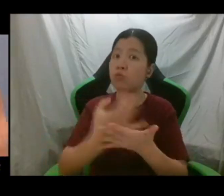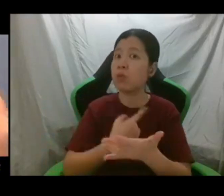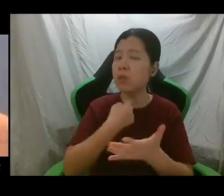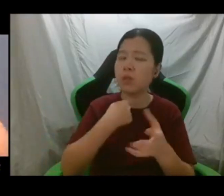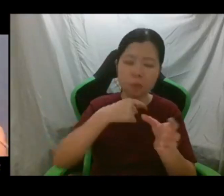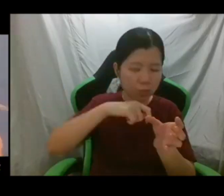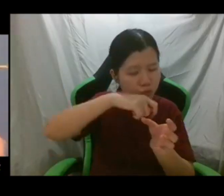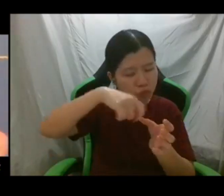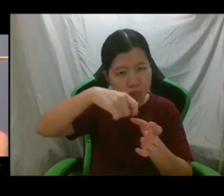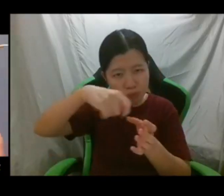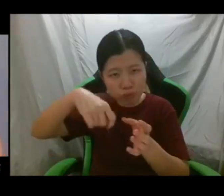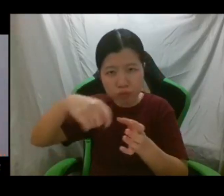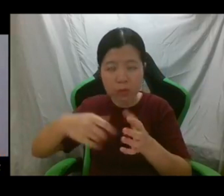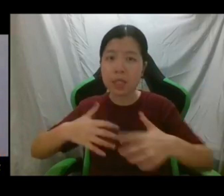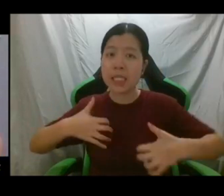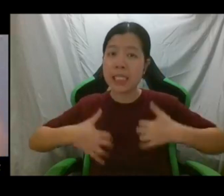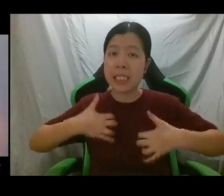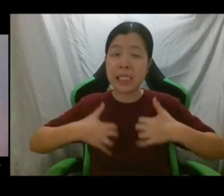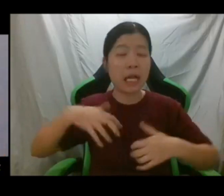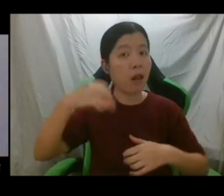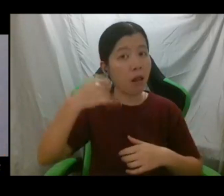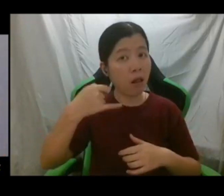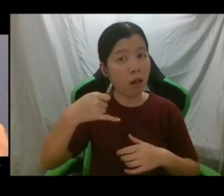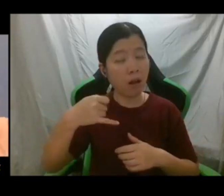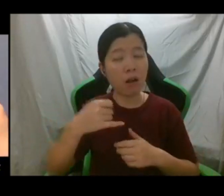過程唔可以急㗎，